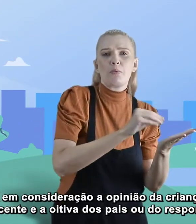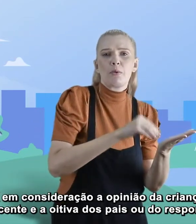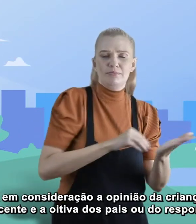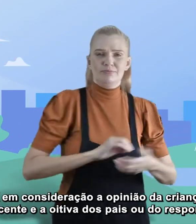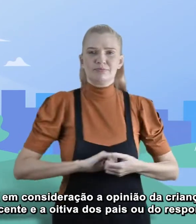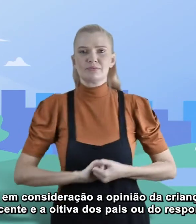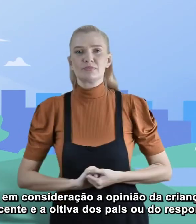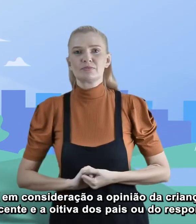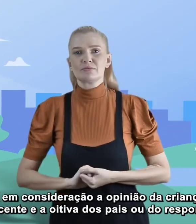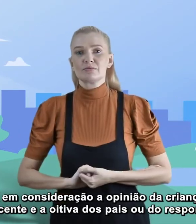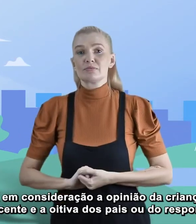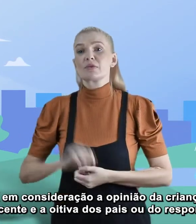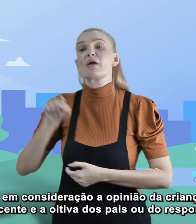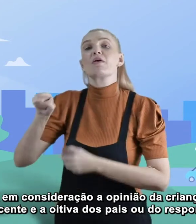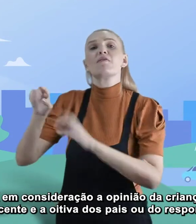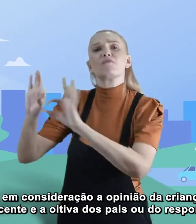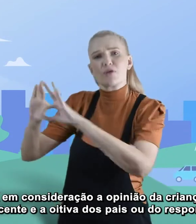ou do responsável.